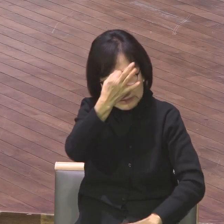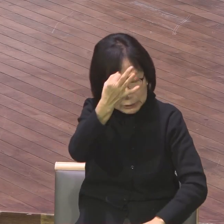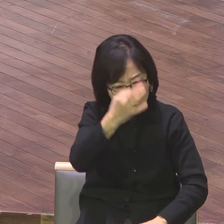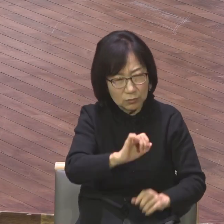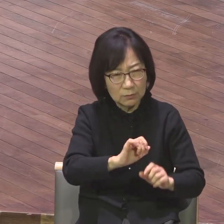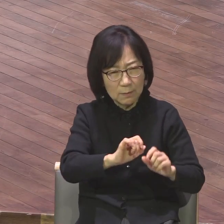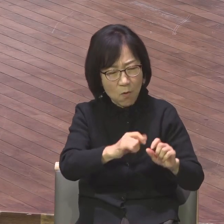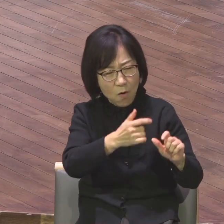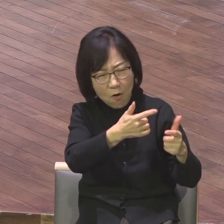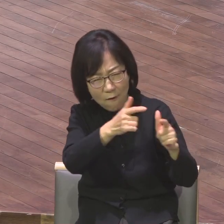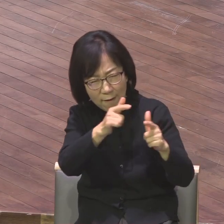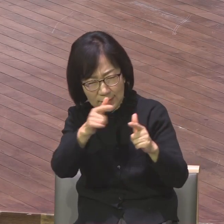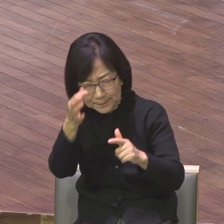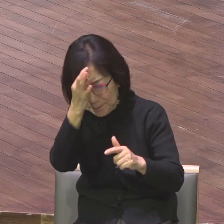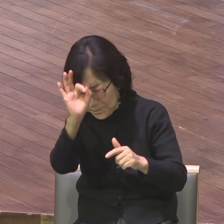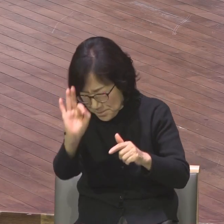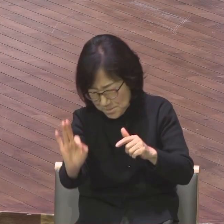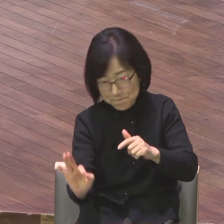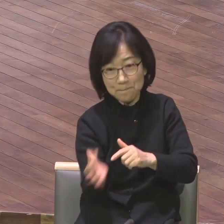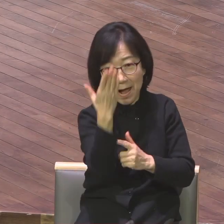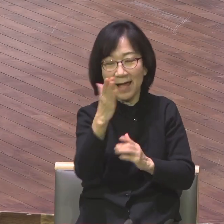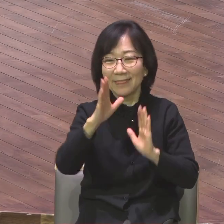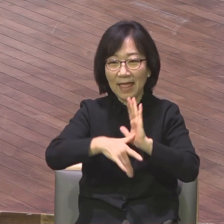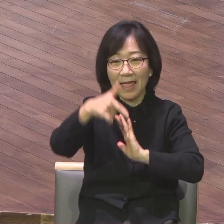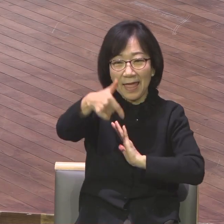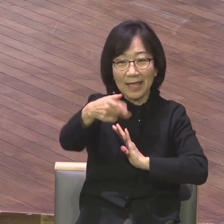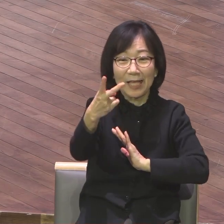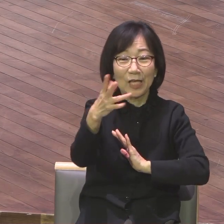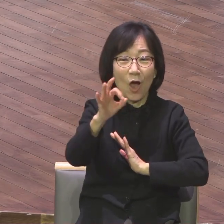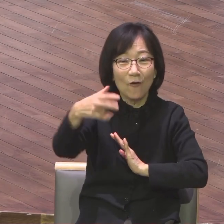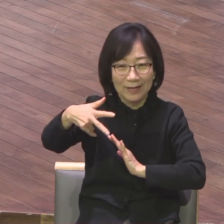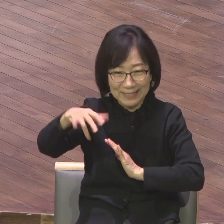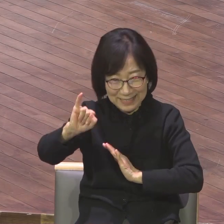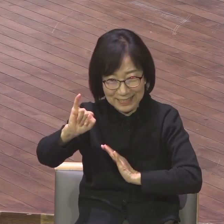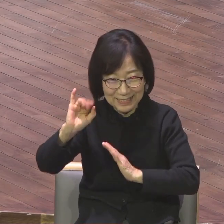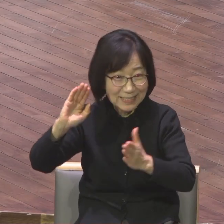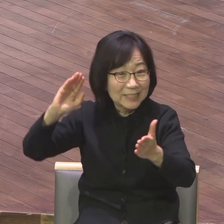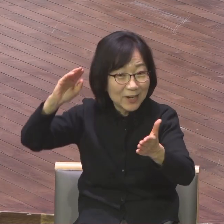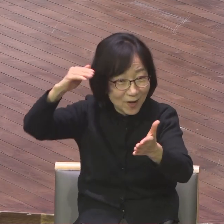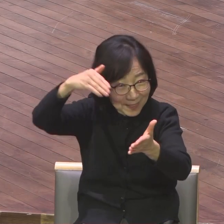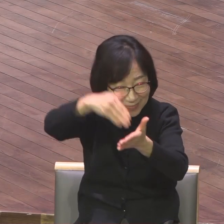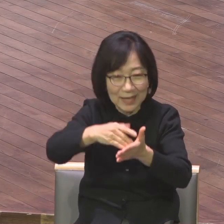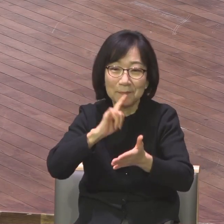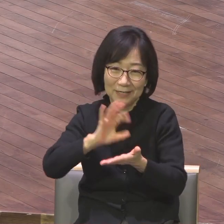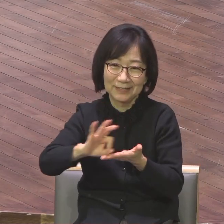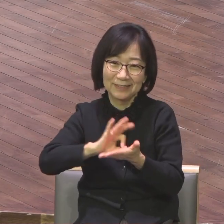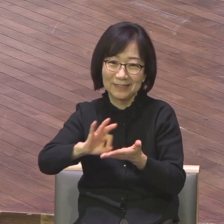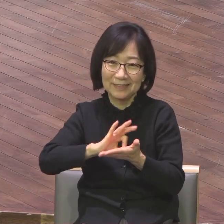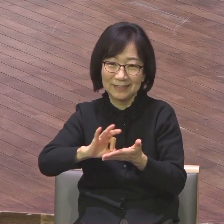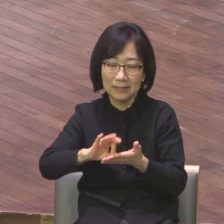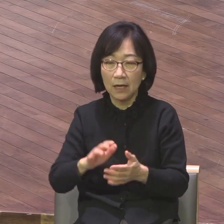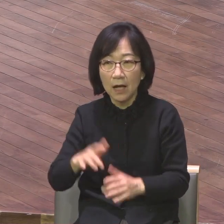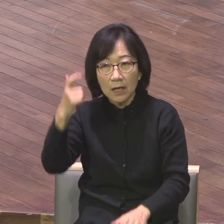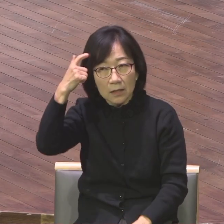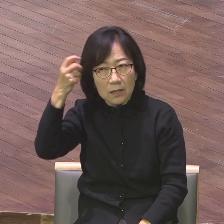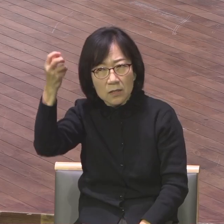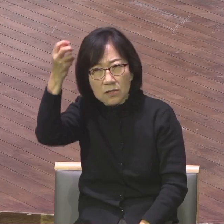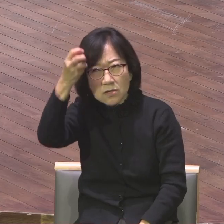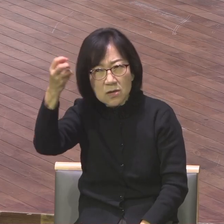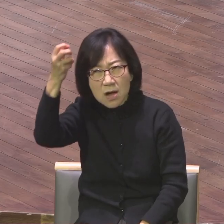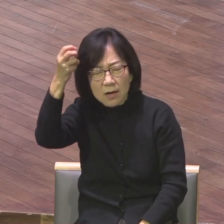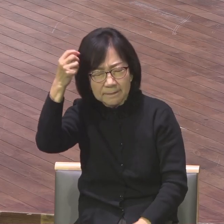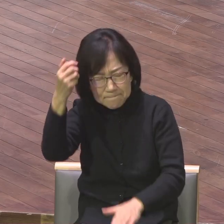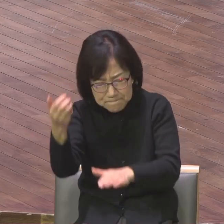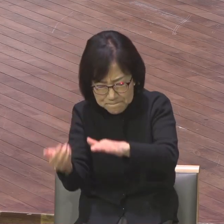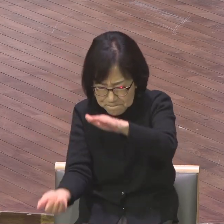때 이 표현을 쓰는데 영적으로 경지에 이르렀다라고 말하려고 하면